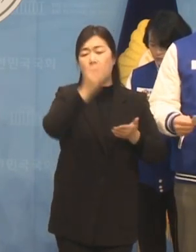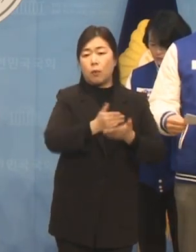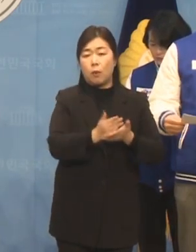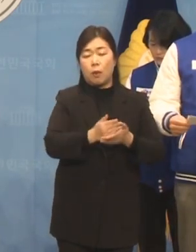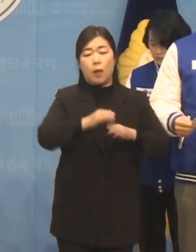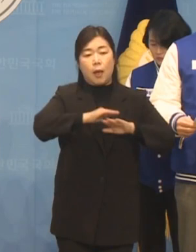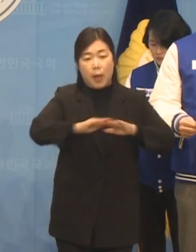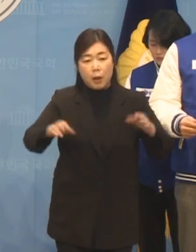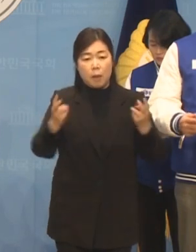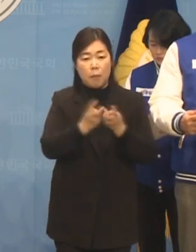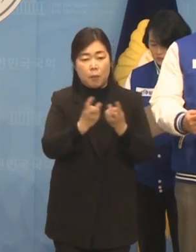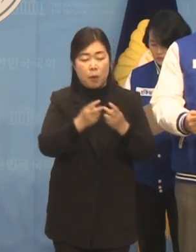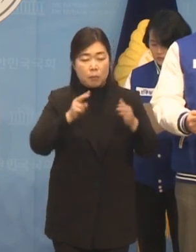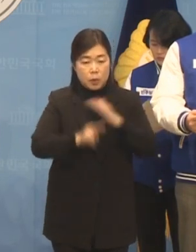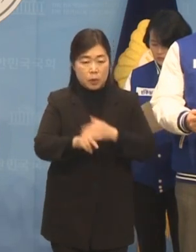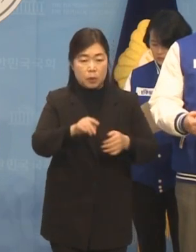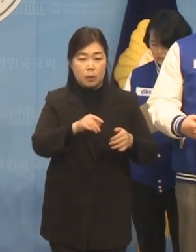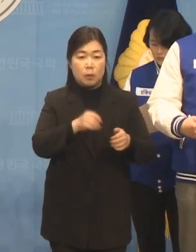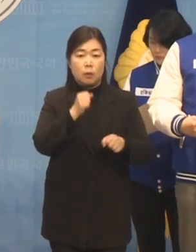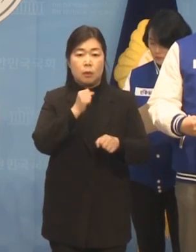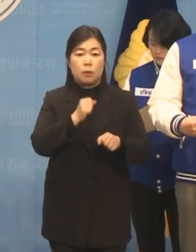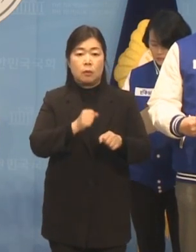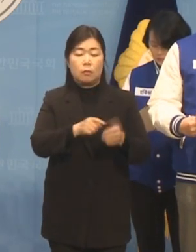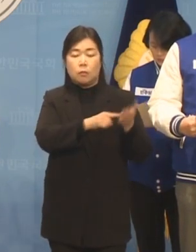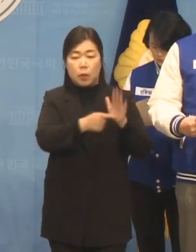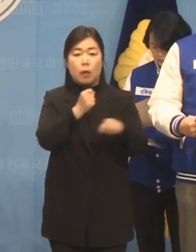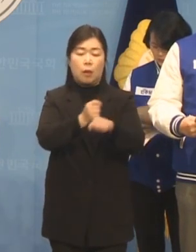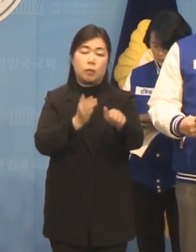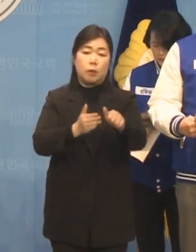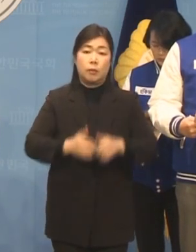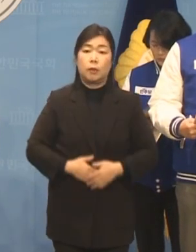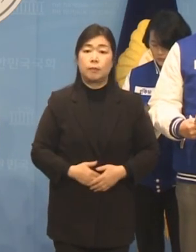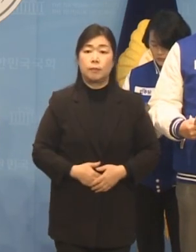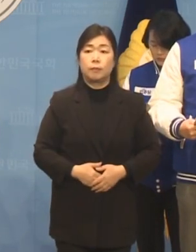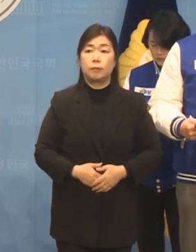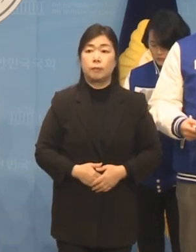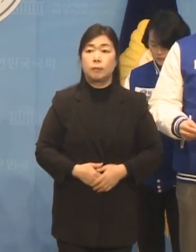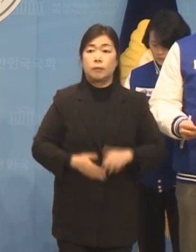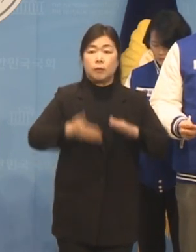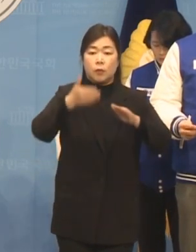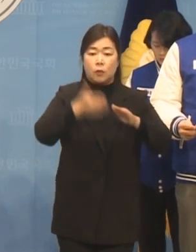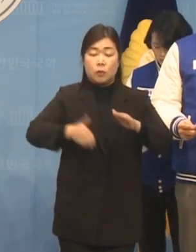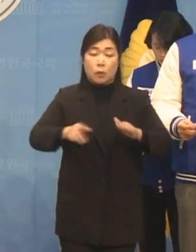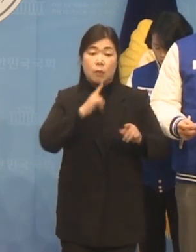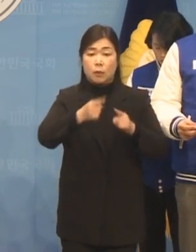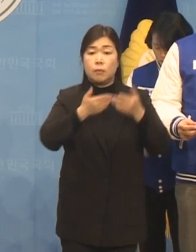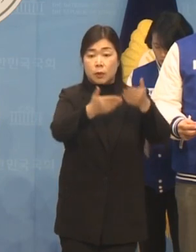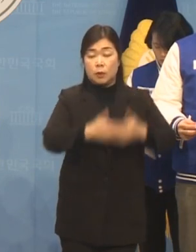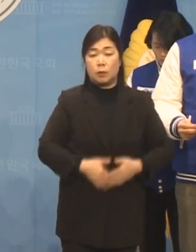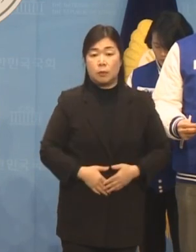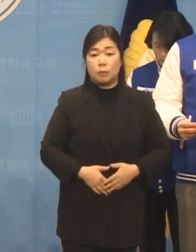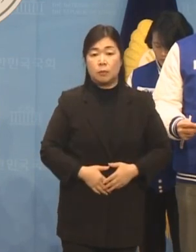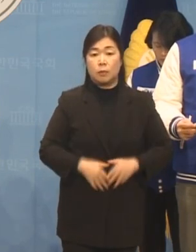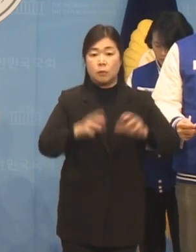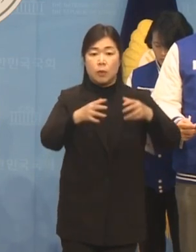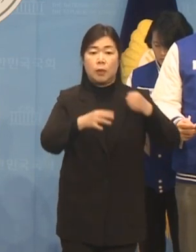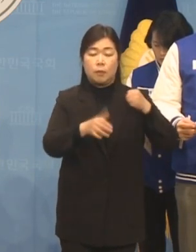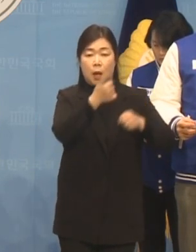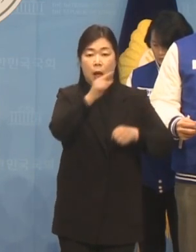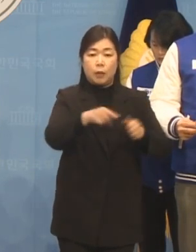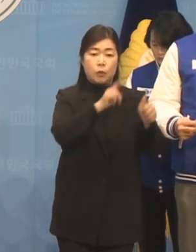비전을 제시할 것을 촉구드리겠습니다. 공식적으로 제안드립니다. 국민의힘의 한동훈